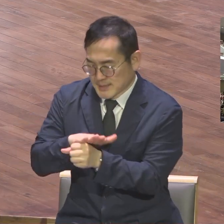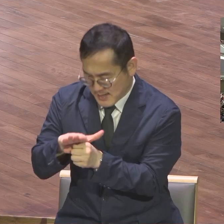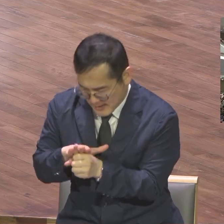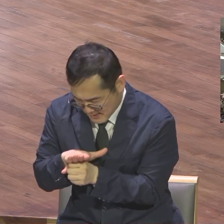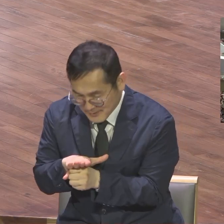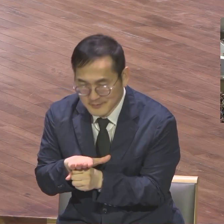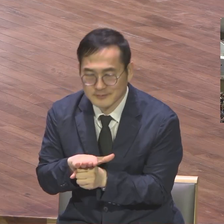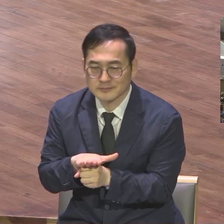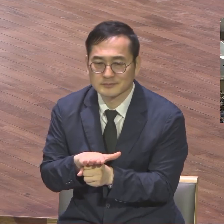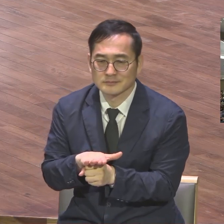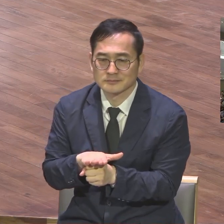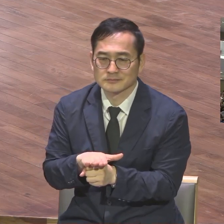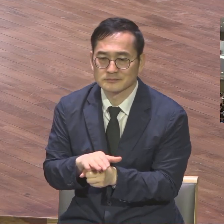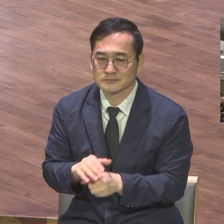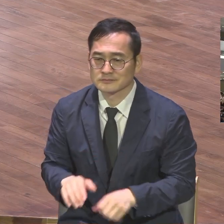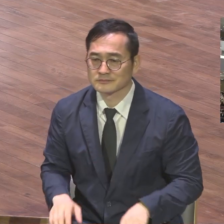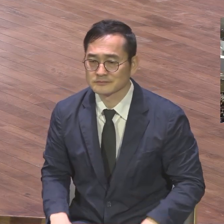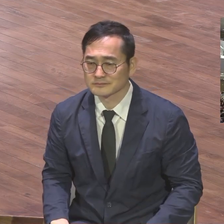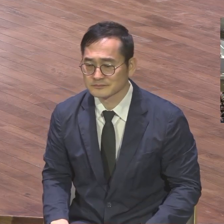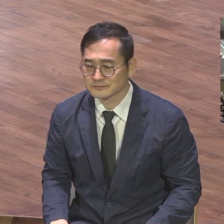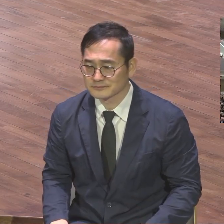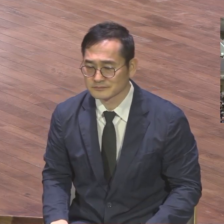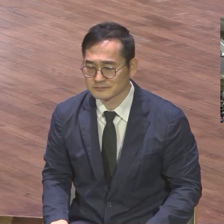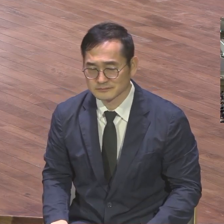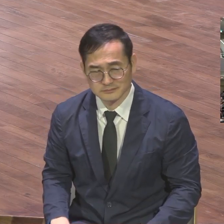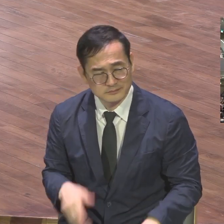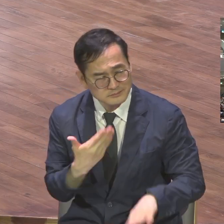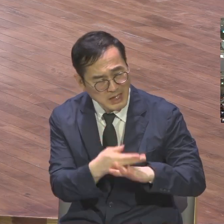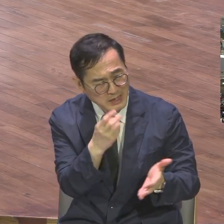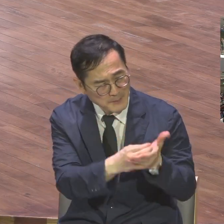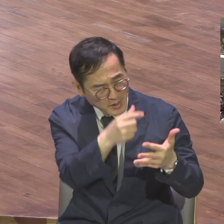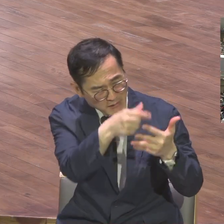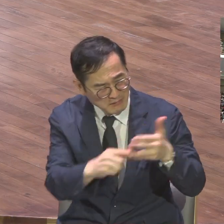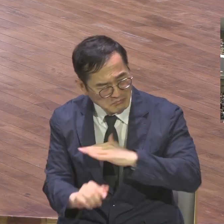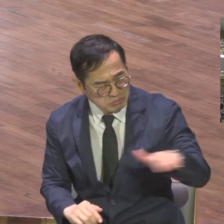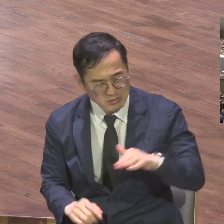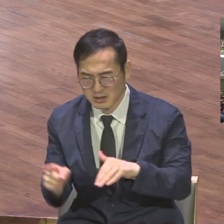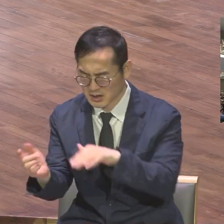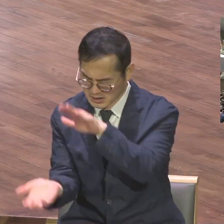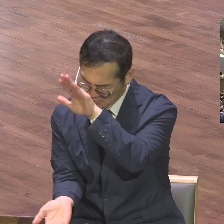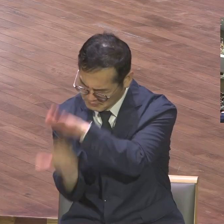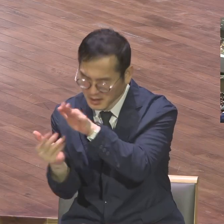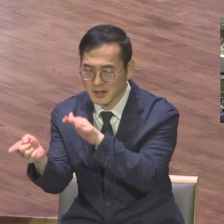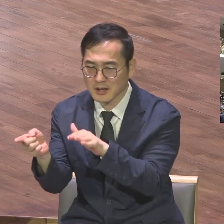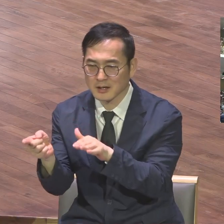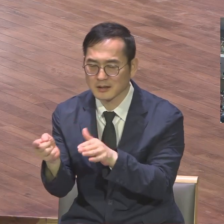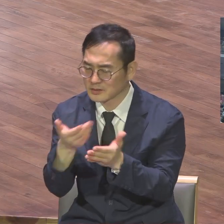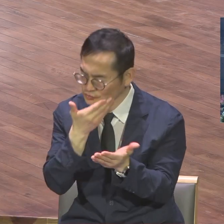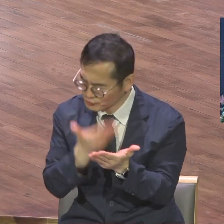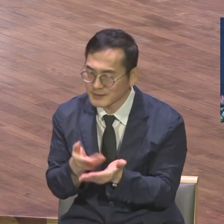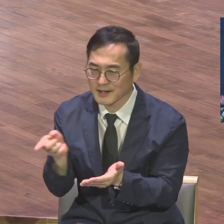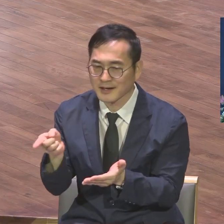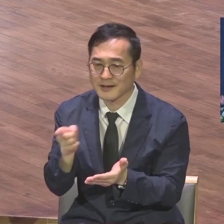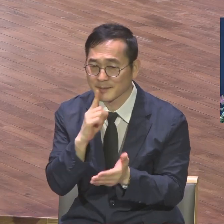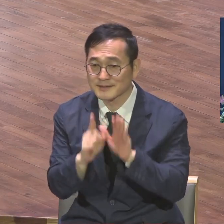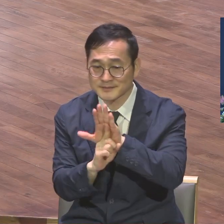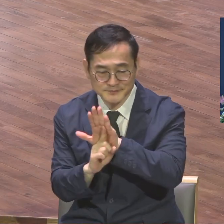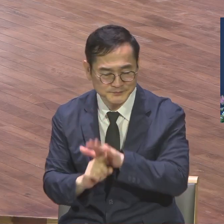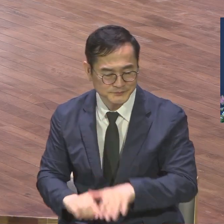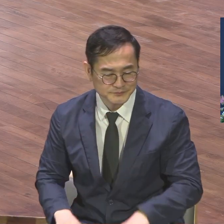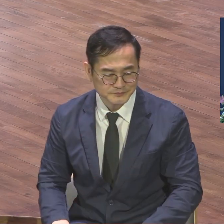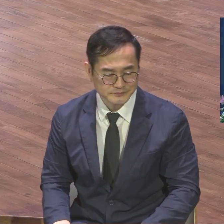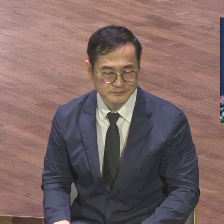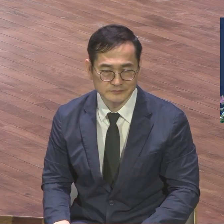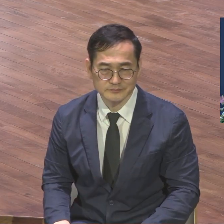것이라. 이보다 더 계명이 큰 계명이 없느니라. 예수님께서는 레위기 19장 18절 말씀